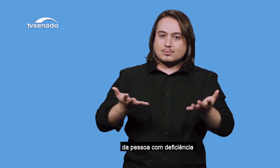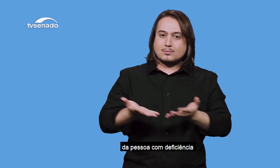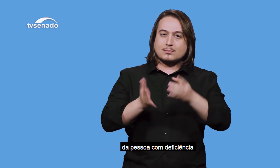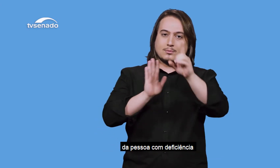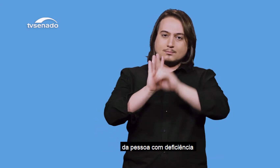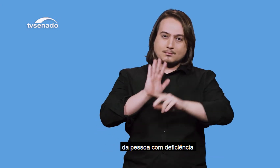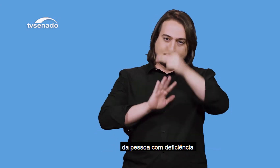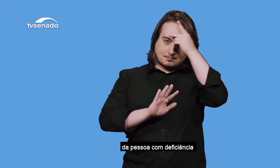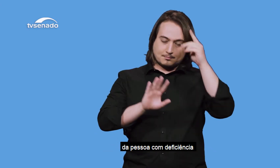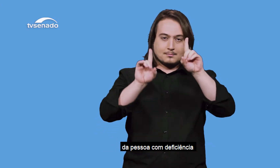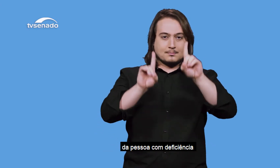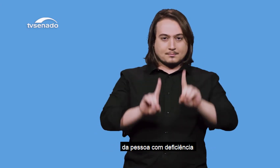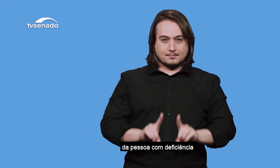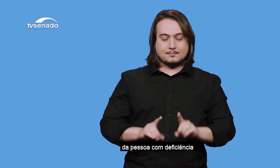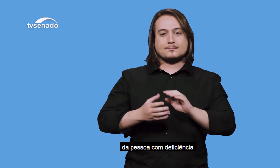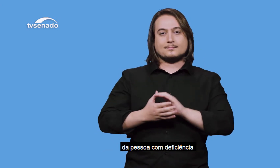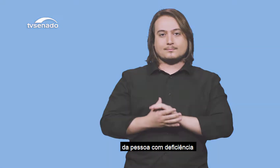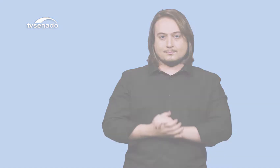deficiência